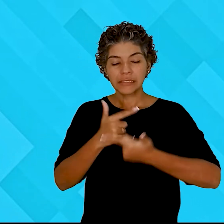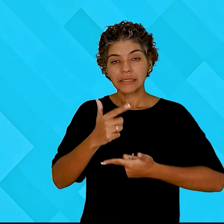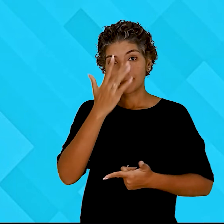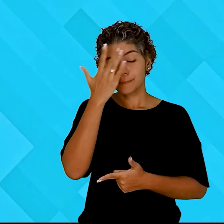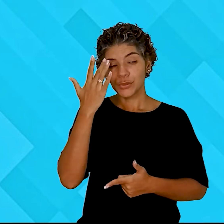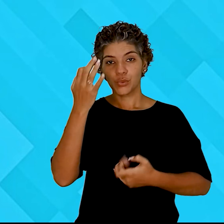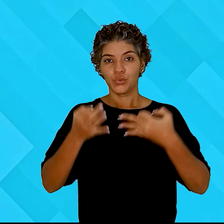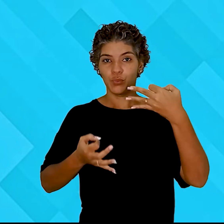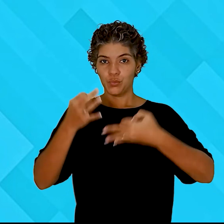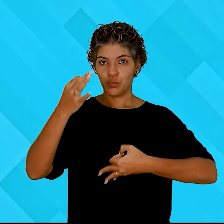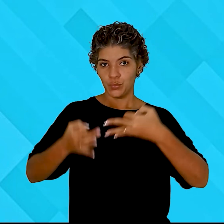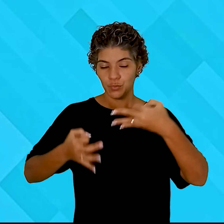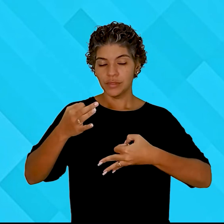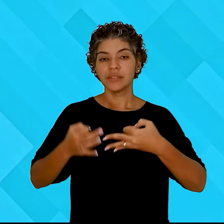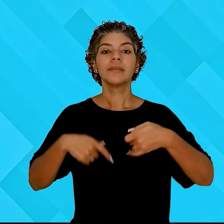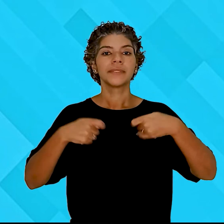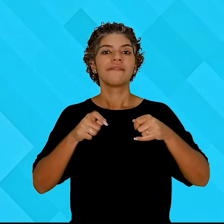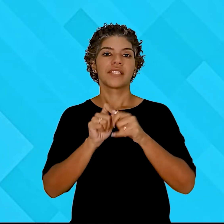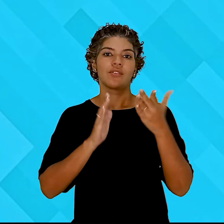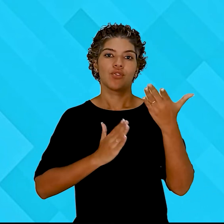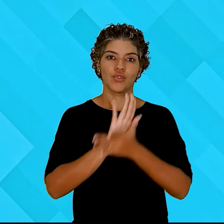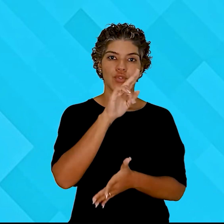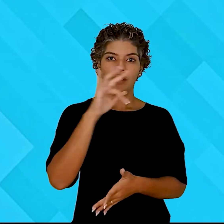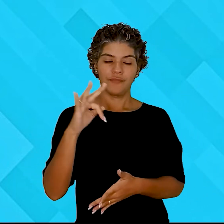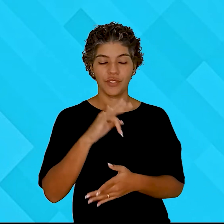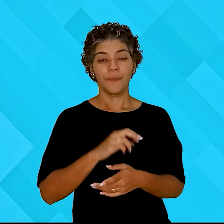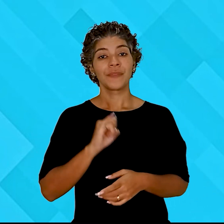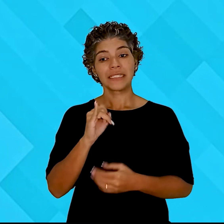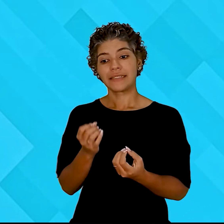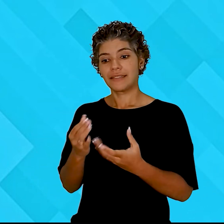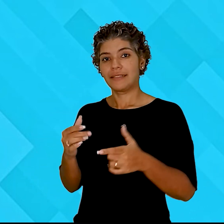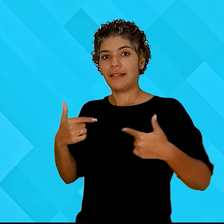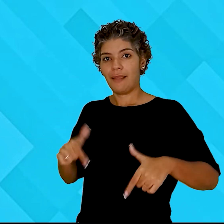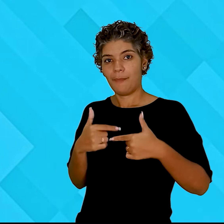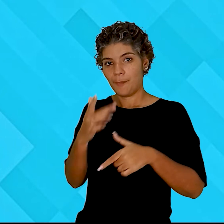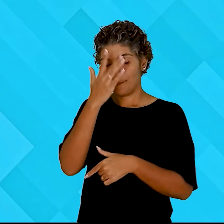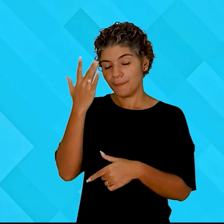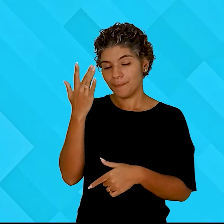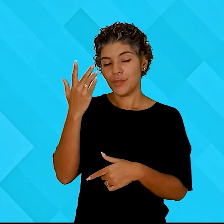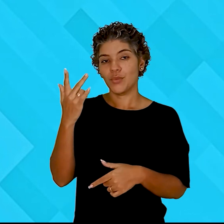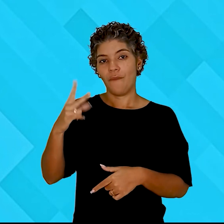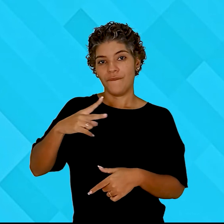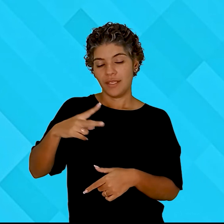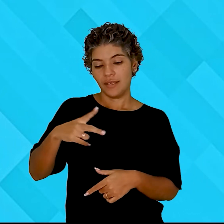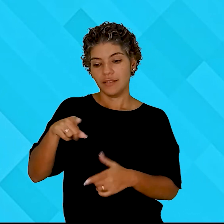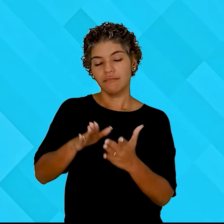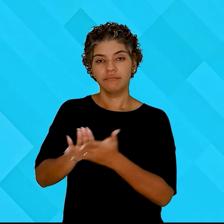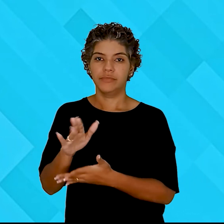for pessoa física, isso não é necessário. E é preciso guardar essas notas fiscais por 5 anos. Então, você precisa ter um olhar também já